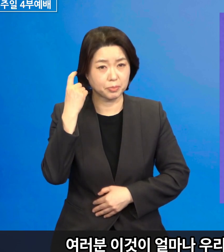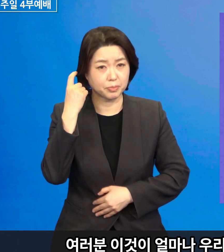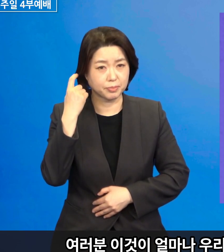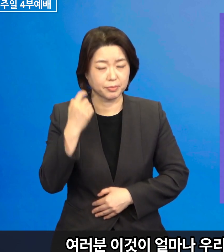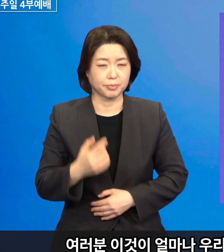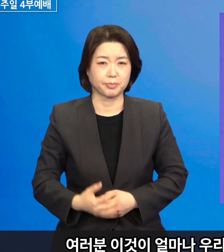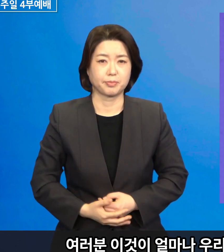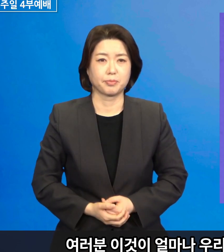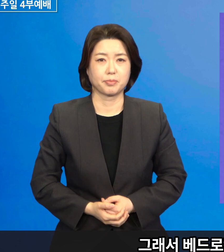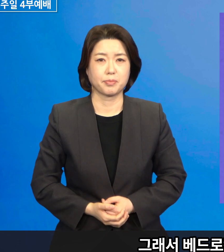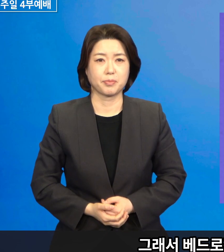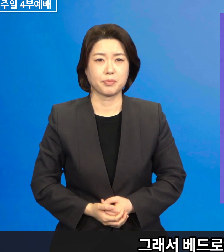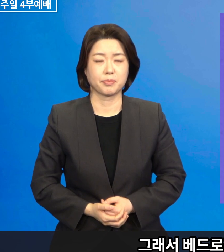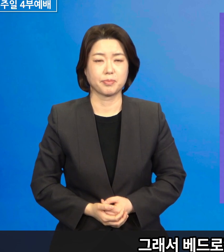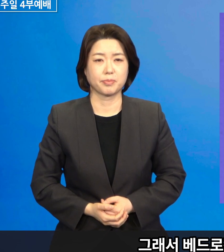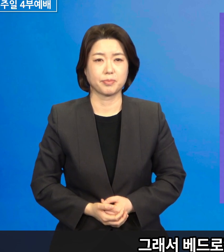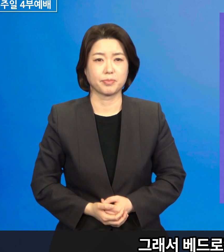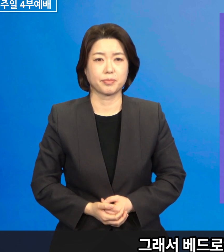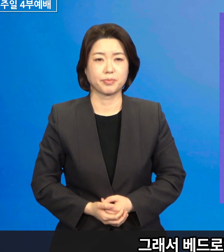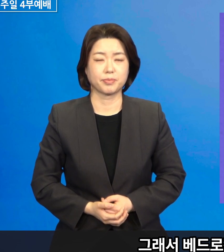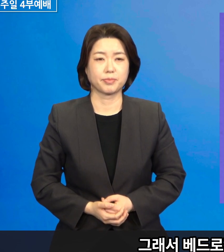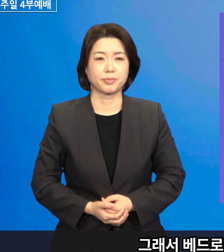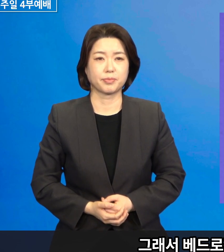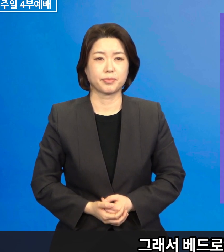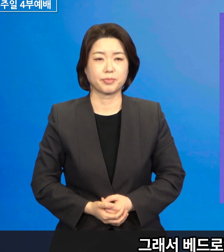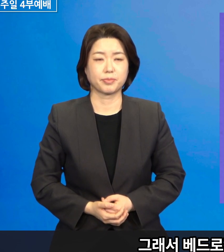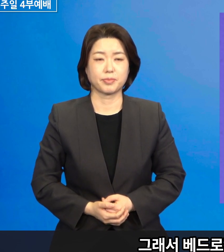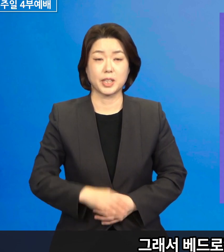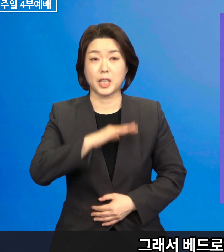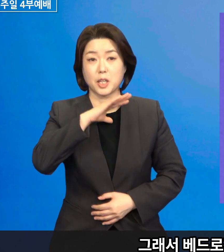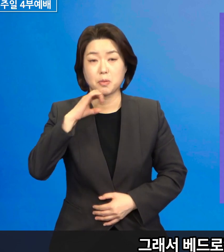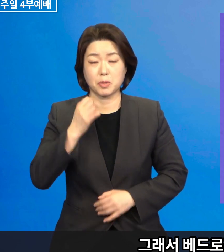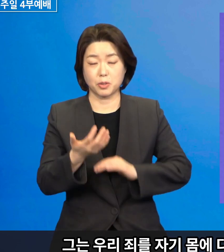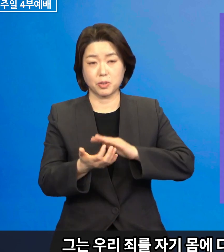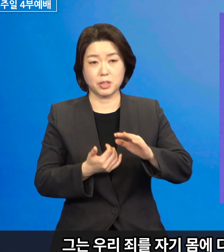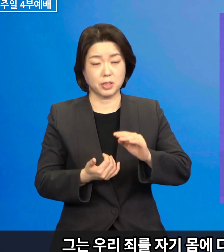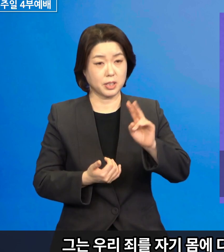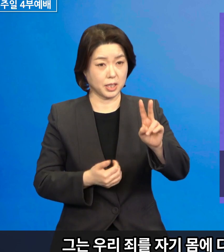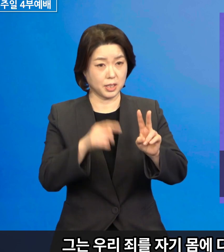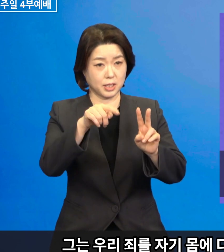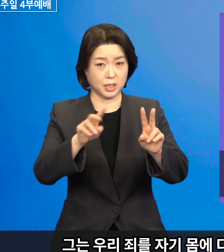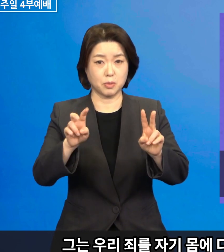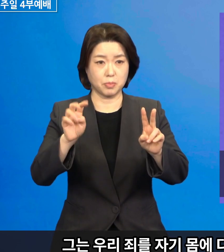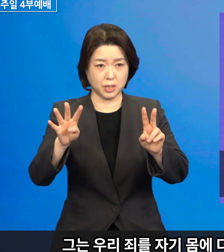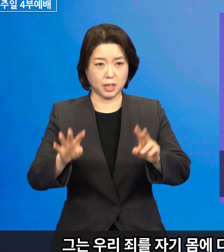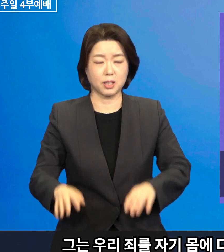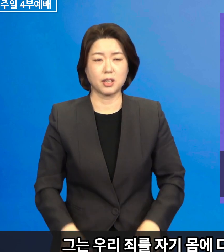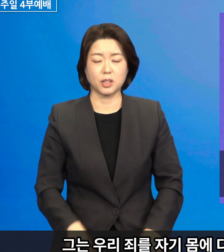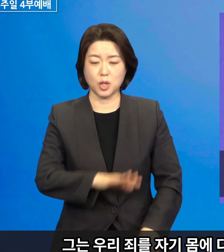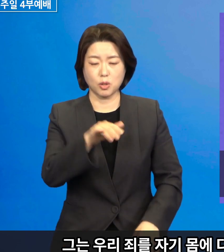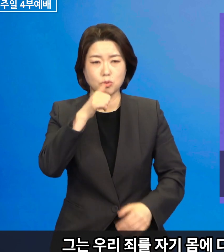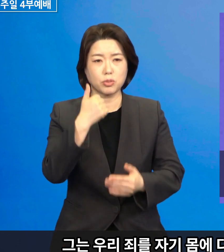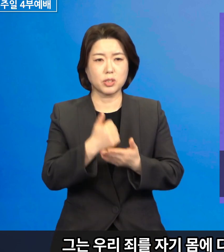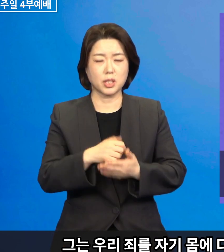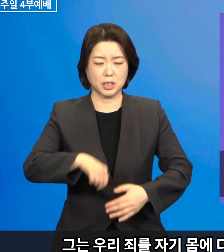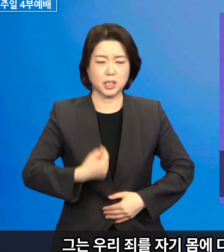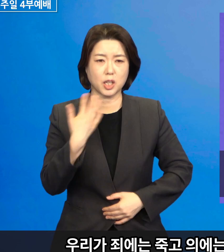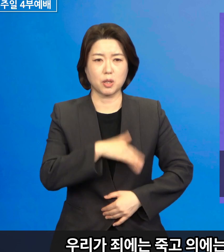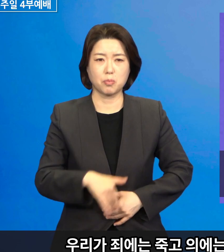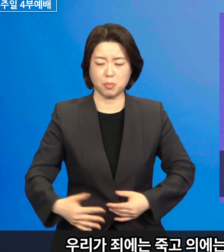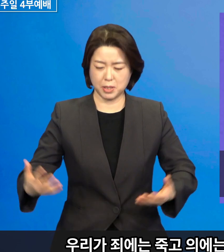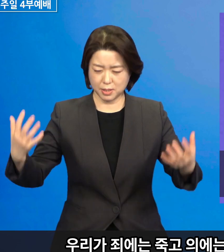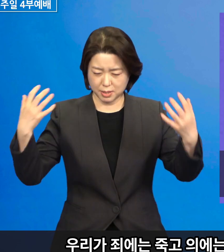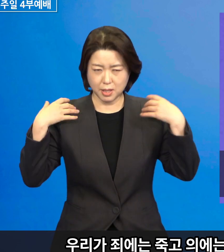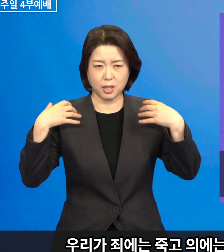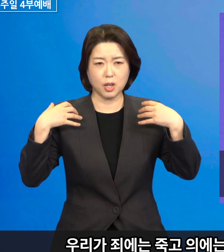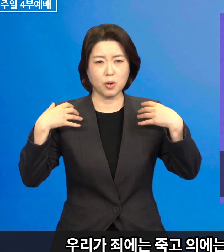모릅니다. 그래서 베드로전서 2장 24절에 그는 우리 죄를 자기 몸에 다 지시고 나무에 달리셨습니다.